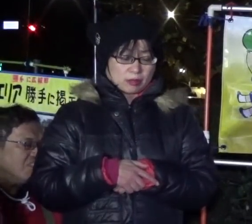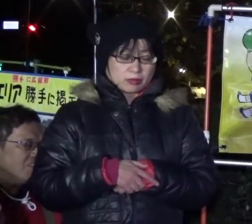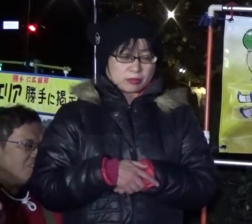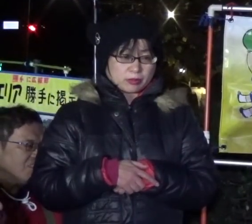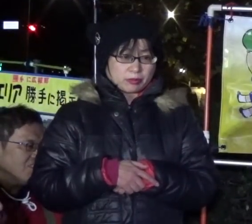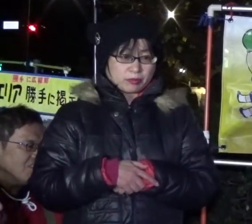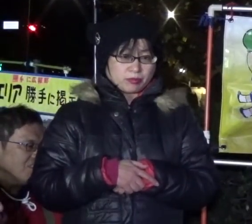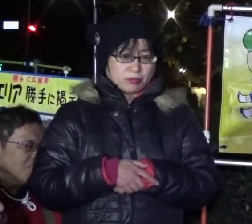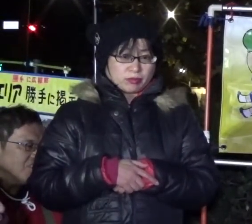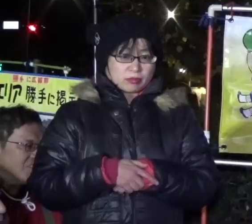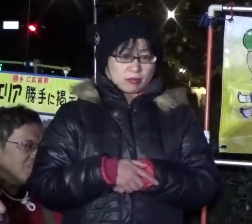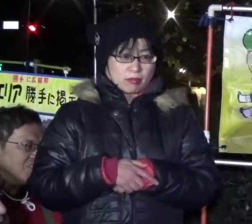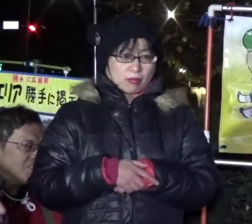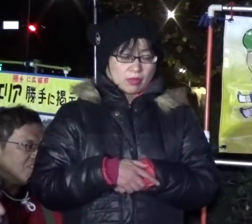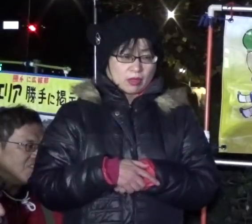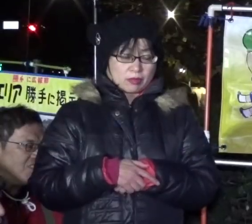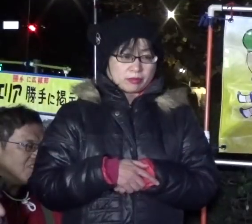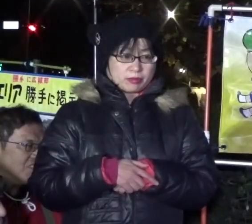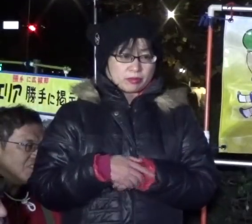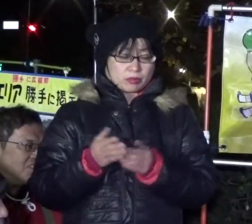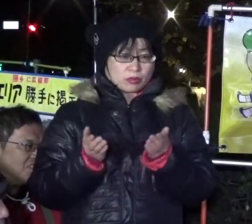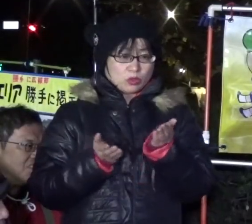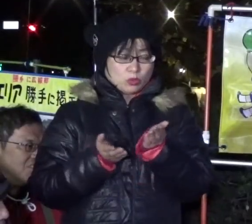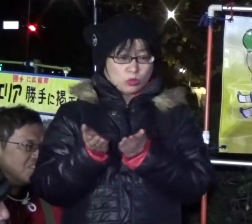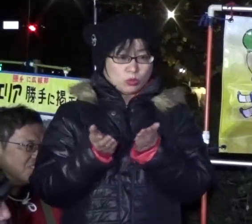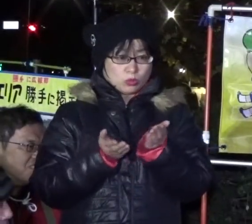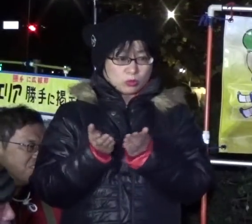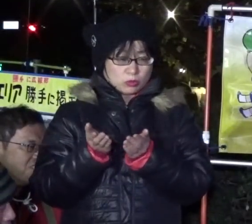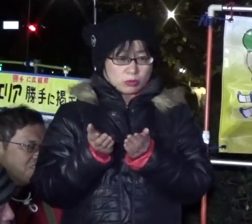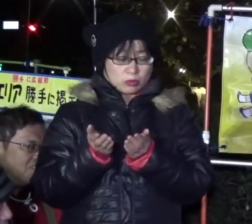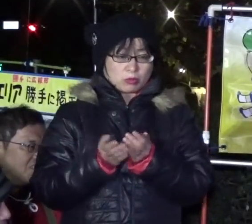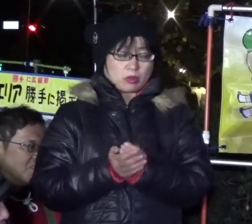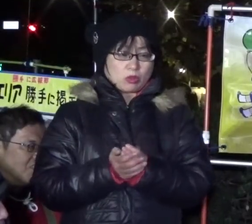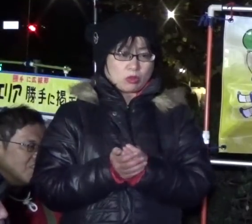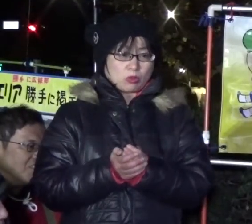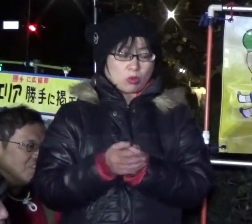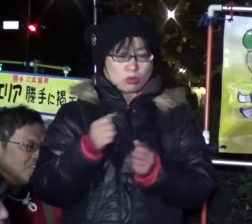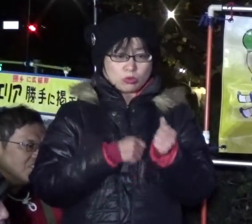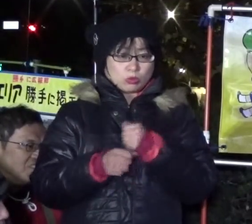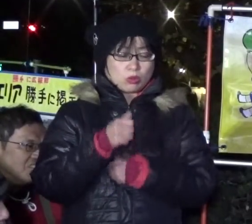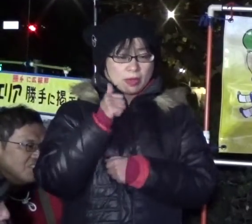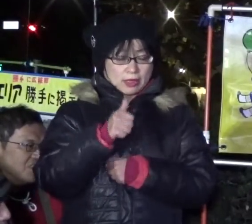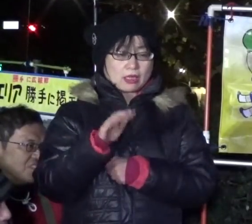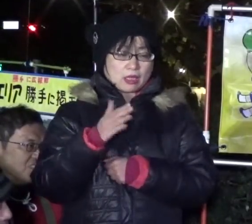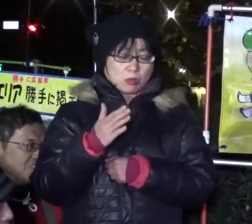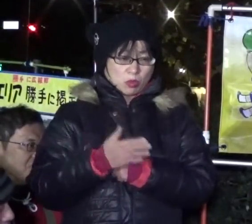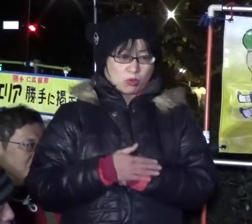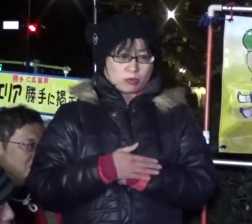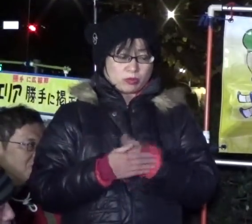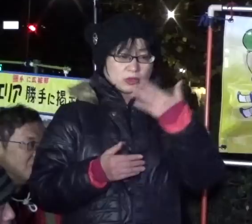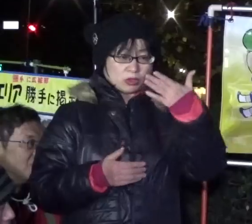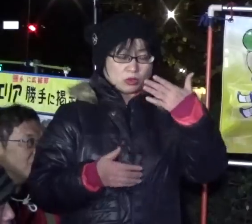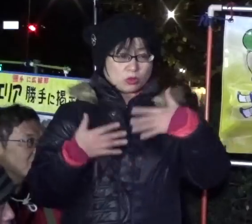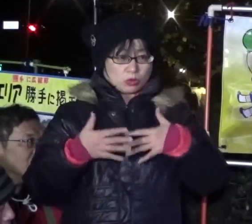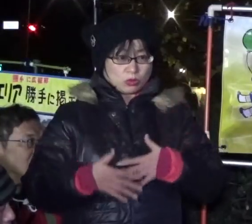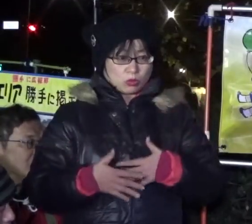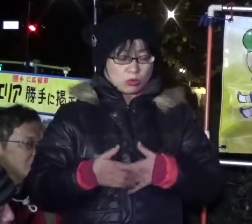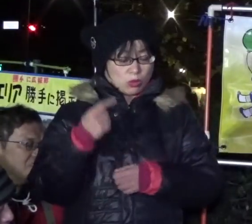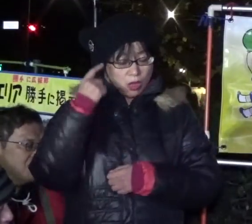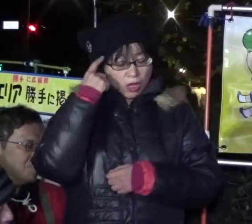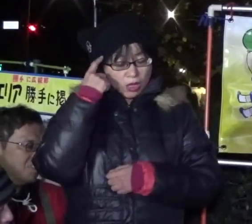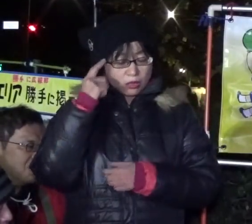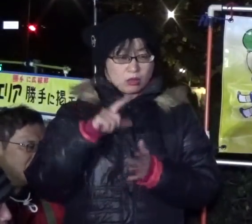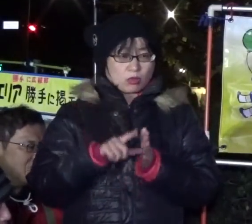かそういったものなければ空母としての運用にはなりませんけども、しかし憲法9条の枠ということを考えれ